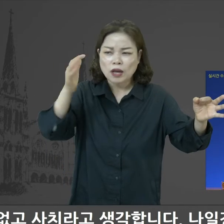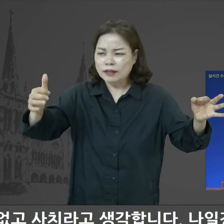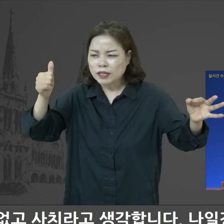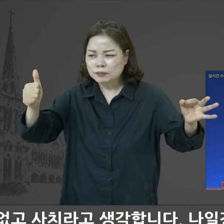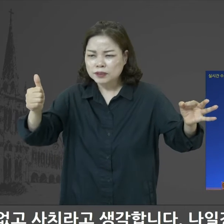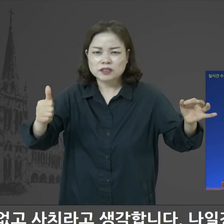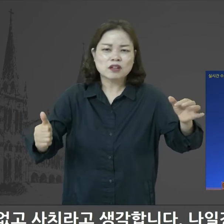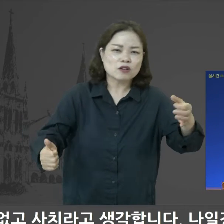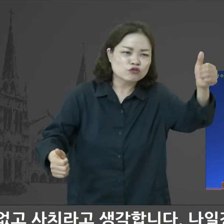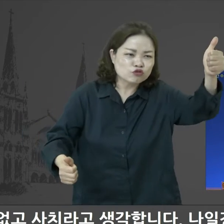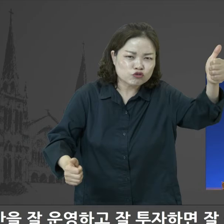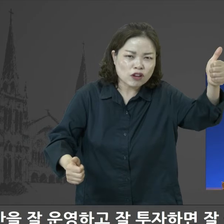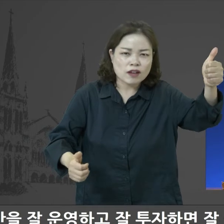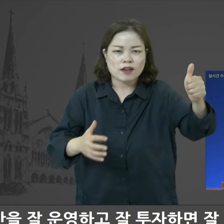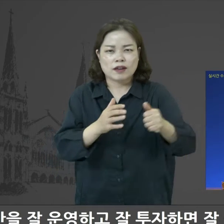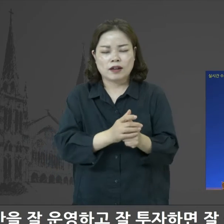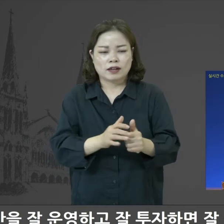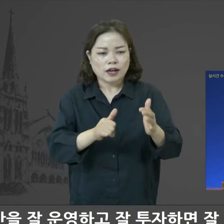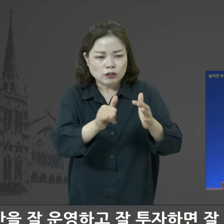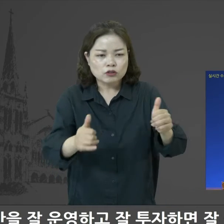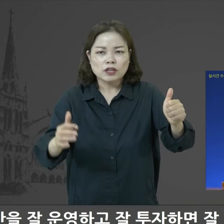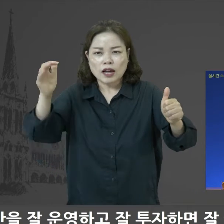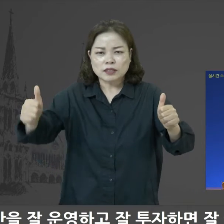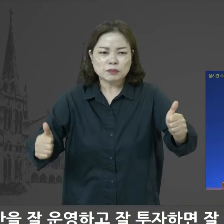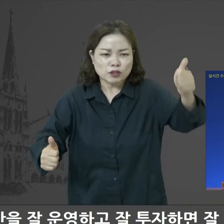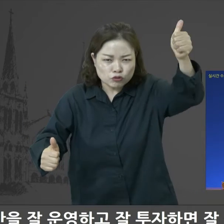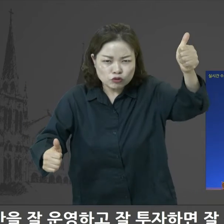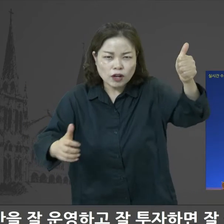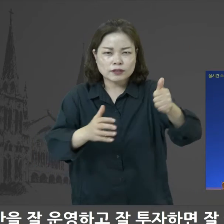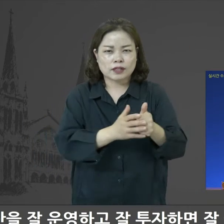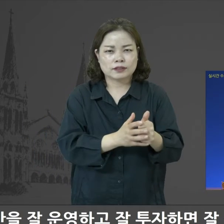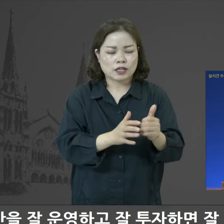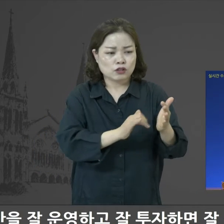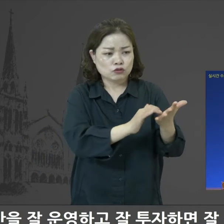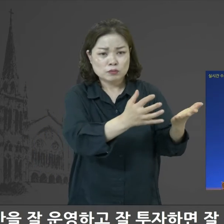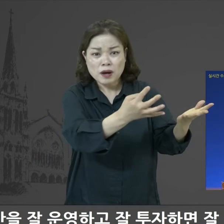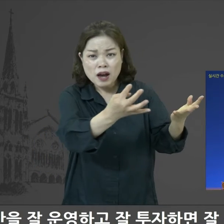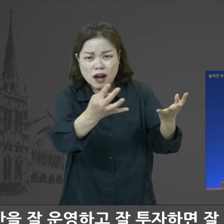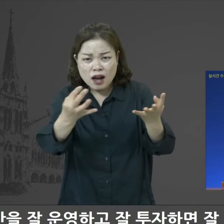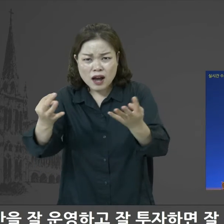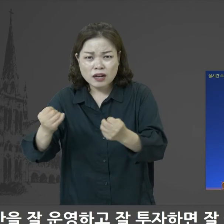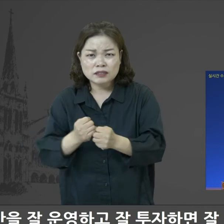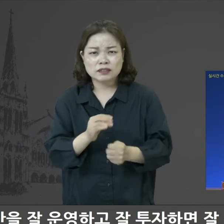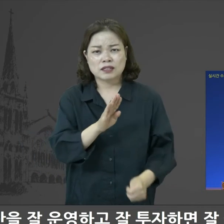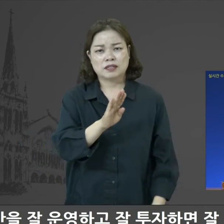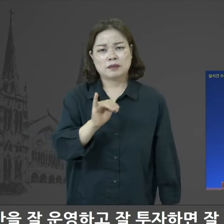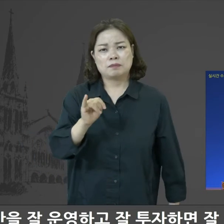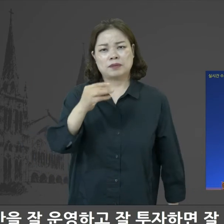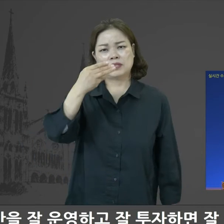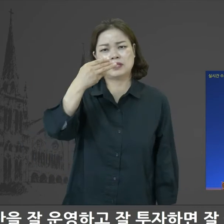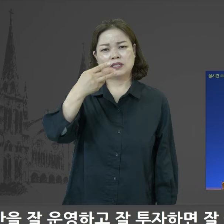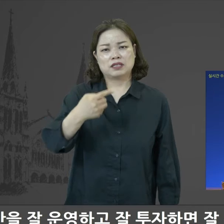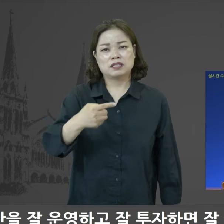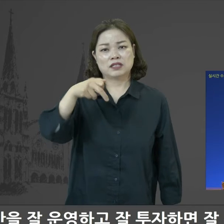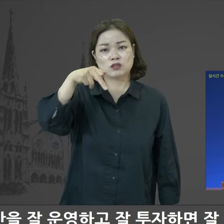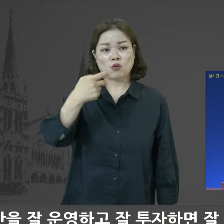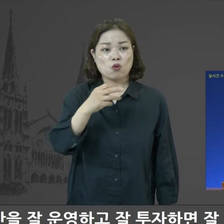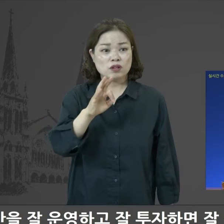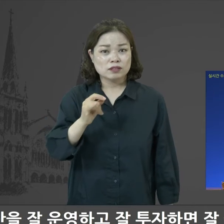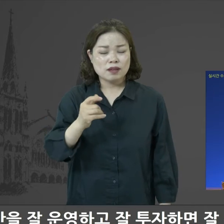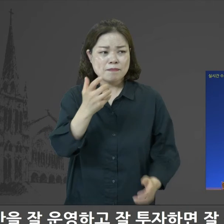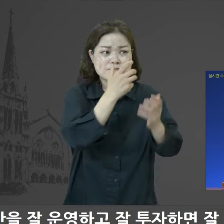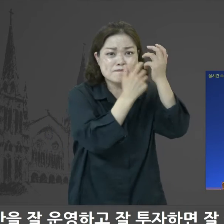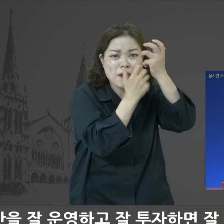하나님보다 중요합니다. 가족이 하나님보다 중요합니다. 왜 젊은 사람들이 수년간 비트코인에 그렇게 열광했겠습니까?